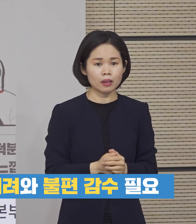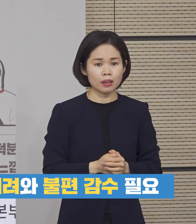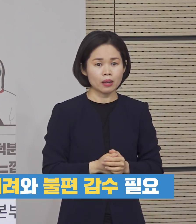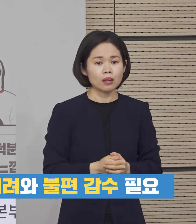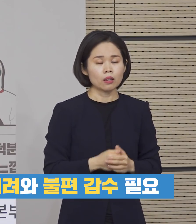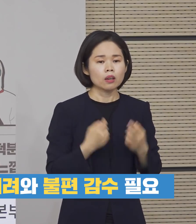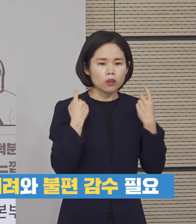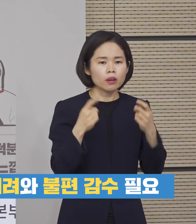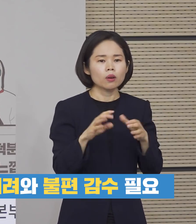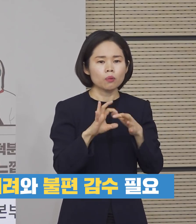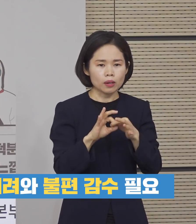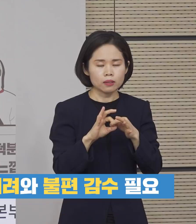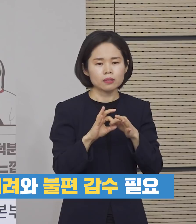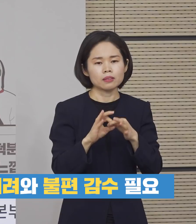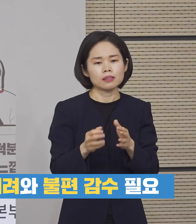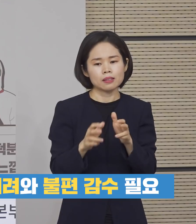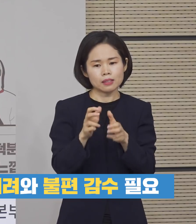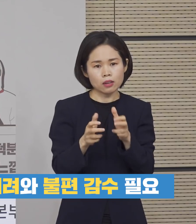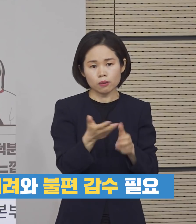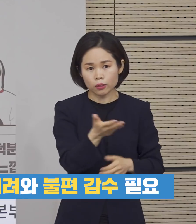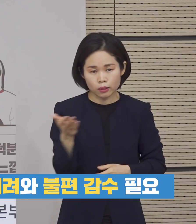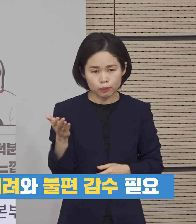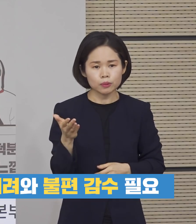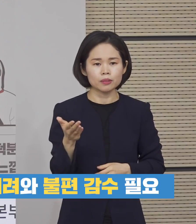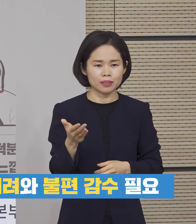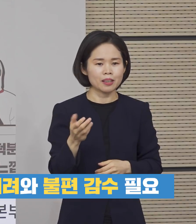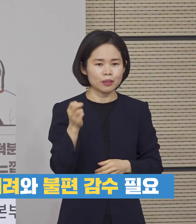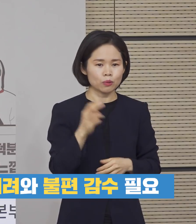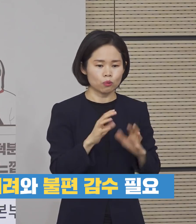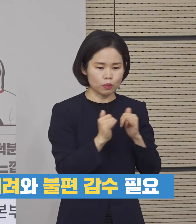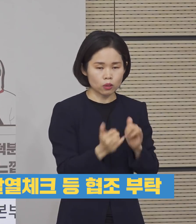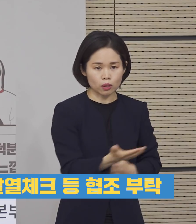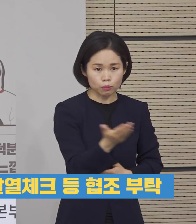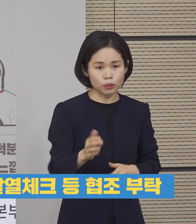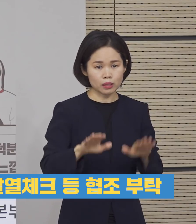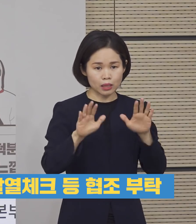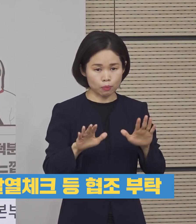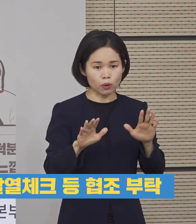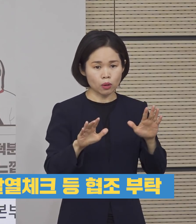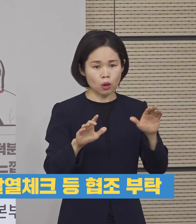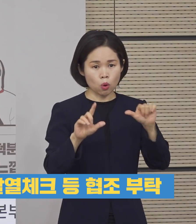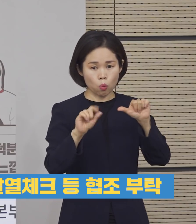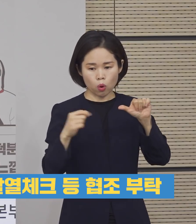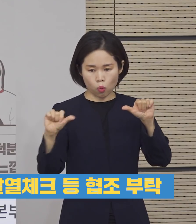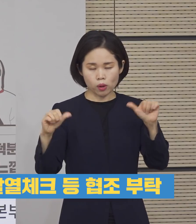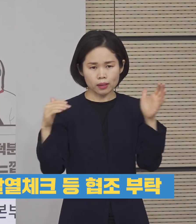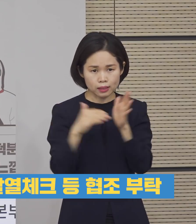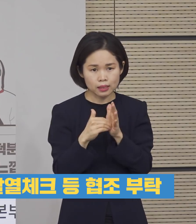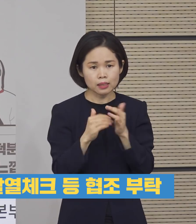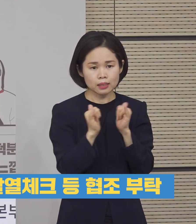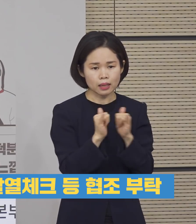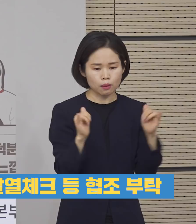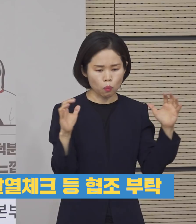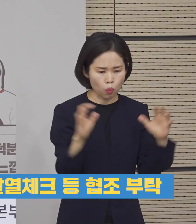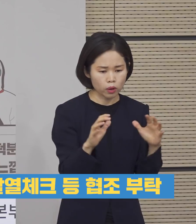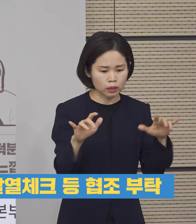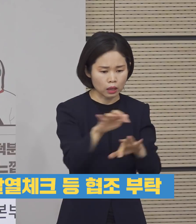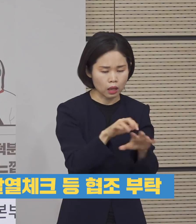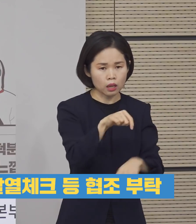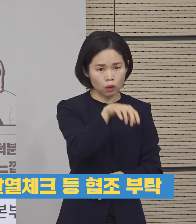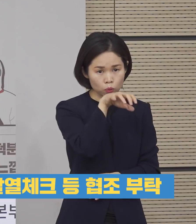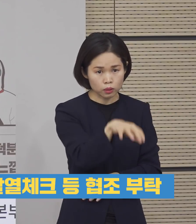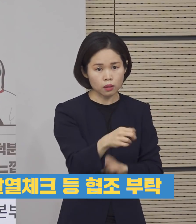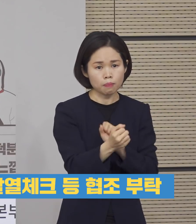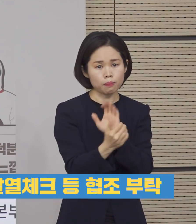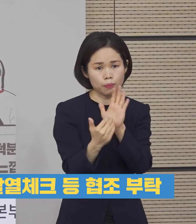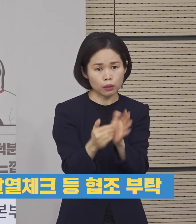국민 여러분과 여행 관련 사업주들, 종사자분들께서는 이번 연휴 동안 사람들이 많이 몰리는